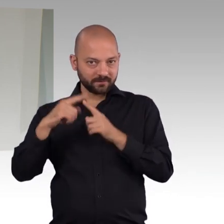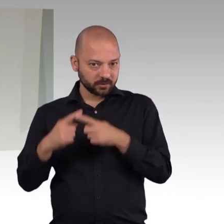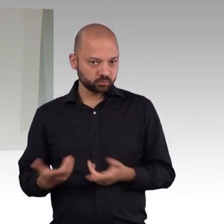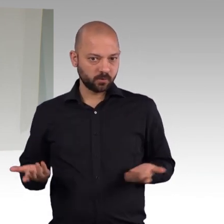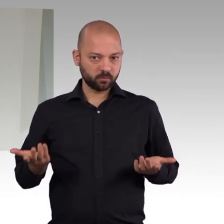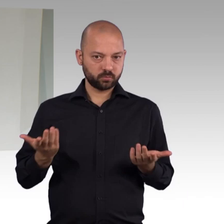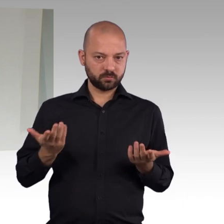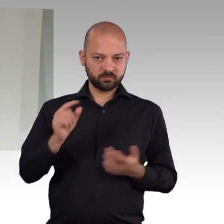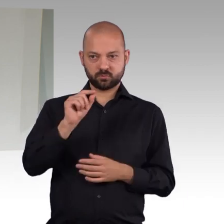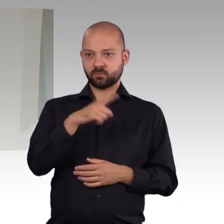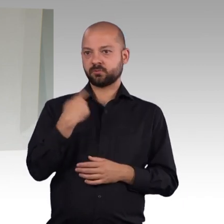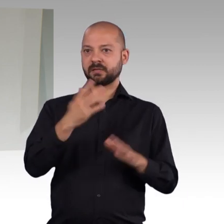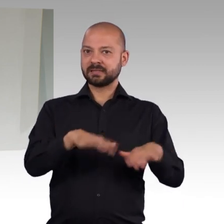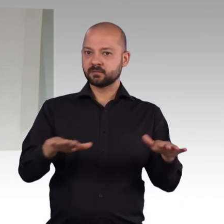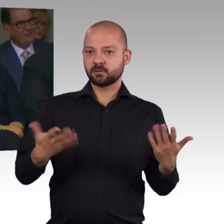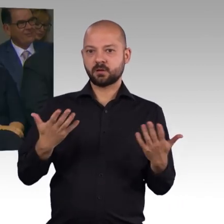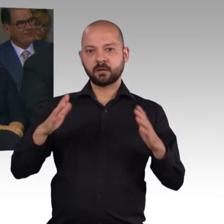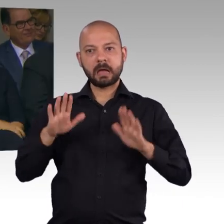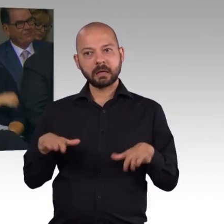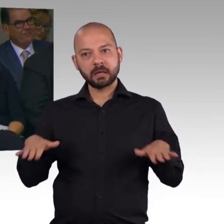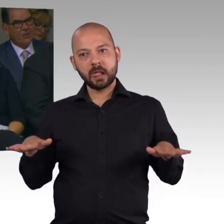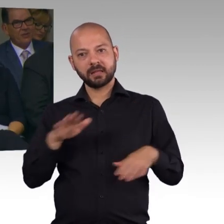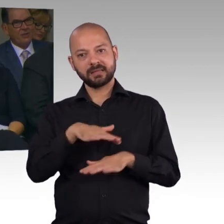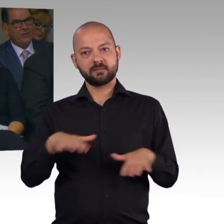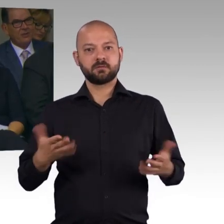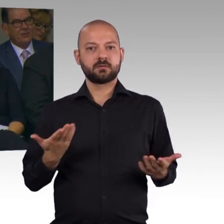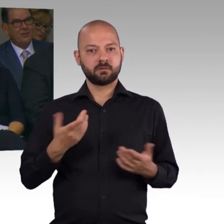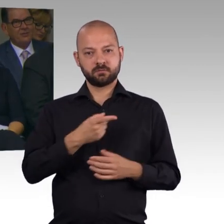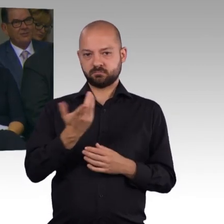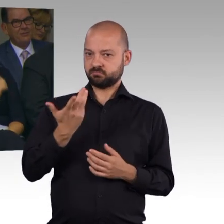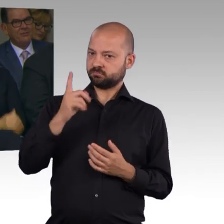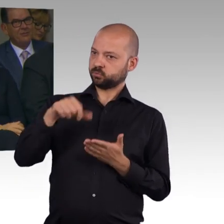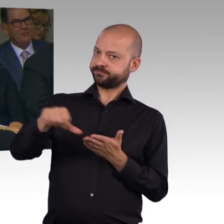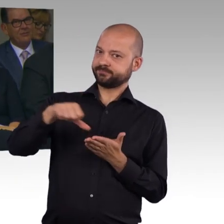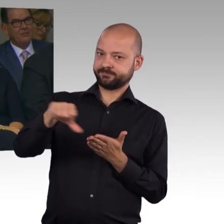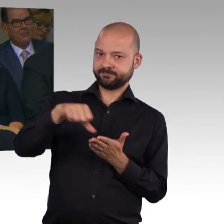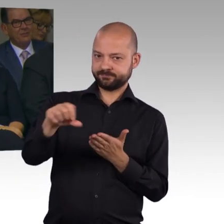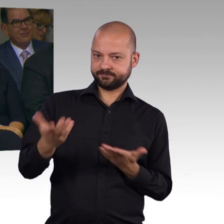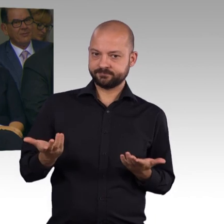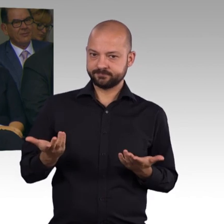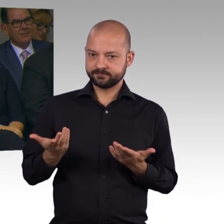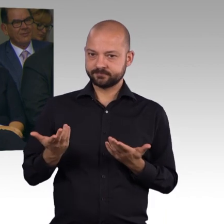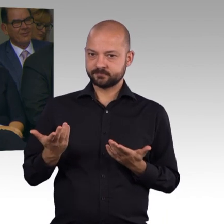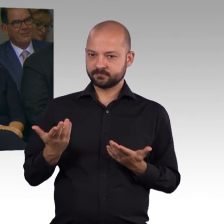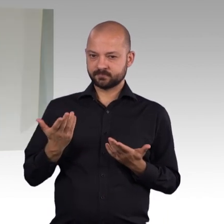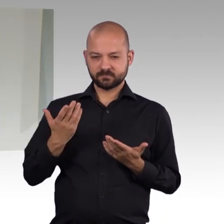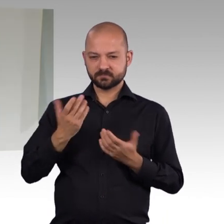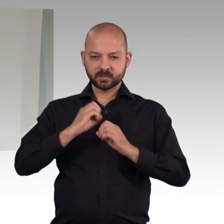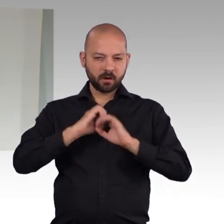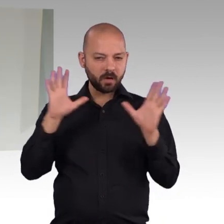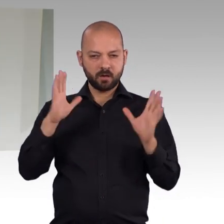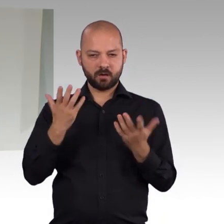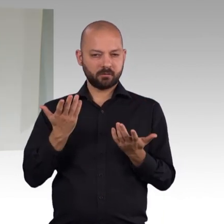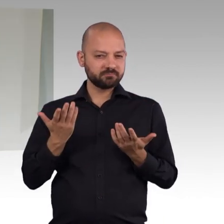Eid geleistet. Wenn Sie diesen Eid erfüllen wollen, dann können Sie eine derartige Zusage nicht leisten. Und vor allen Dingen wird das dann immer